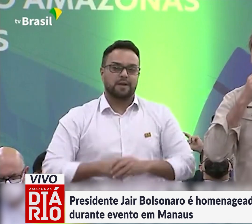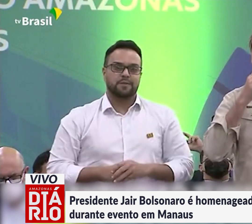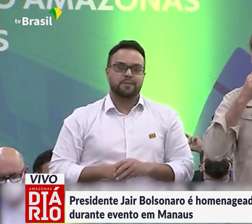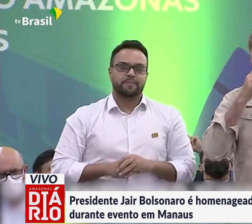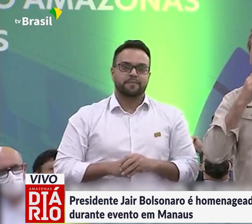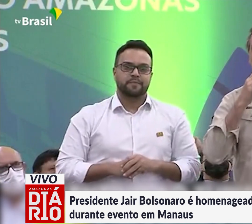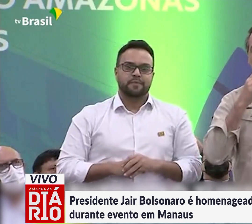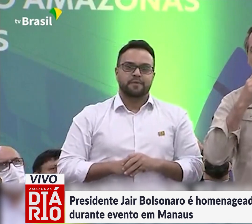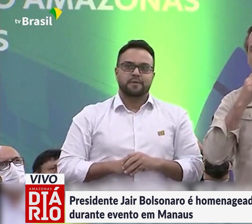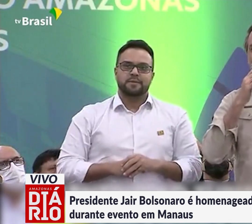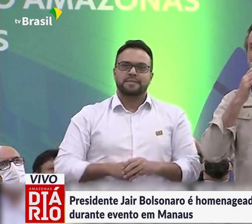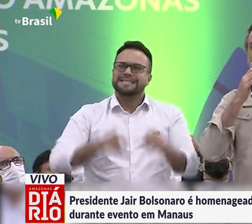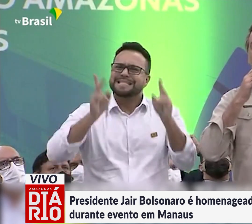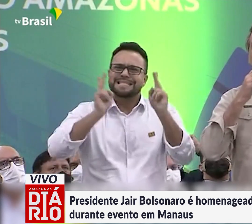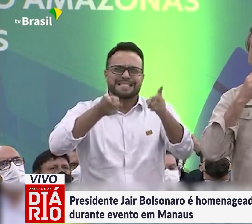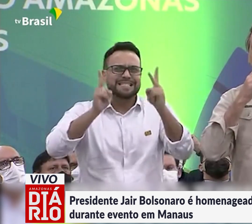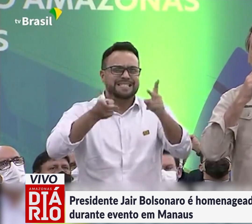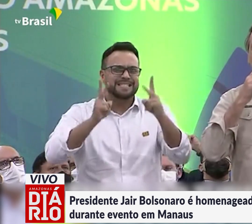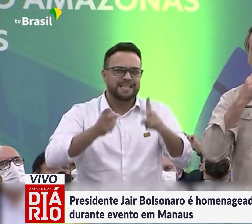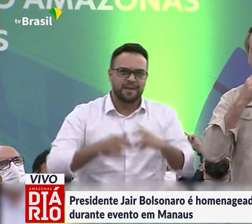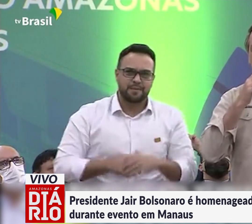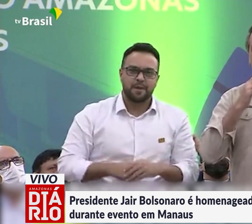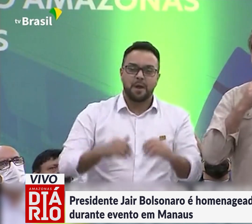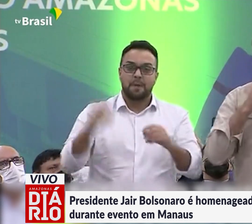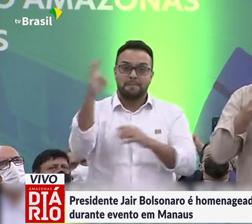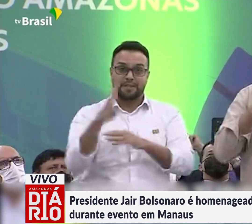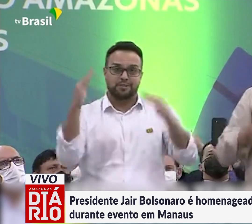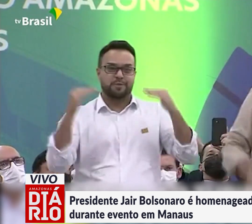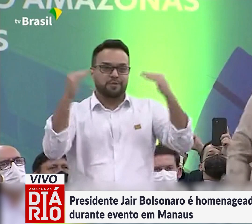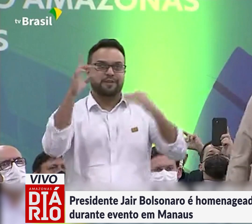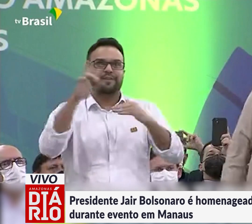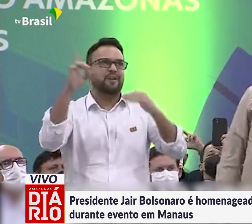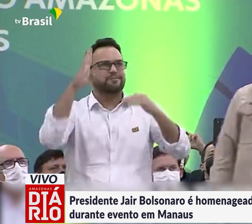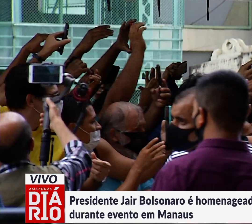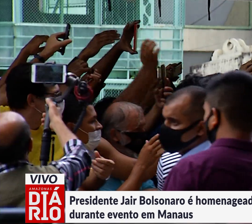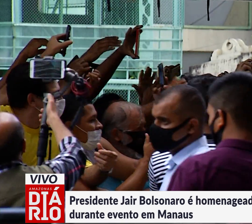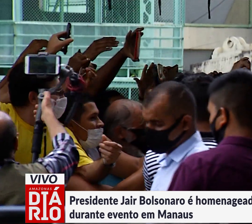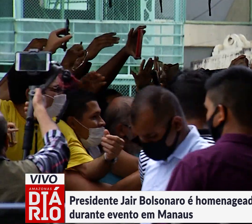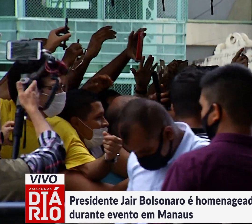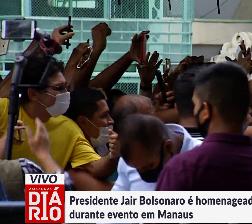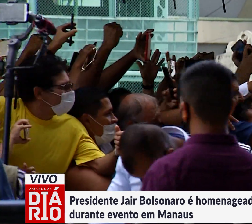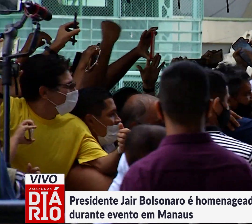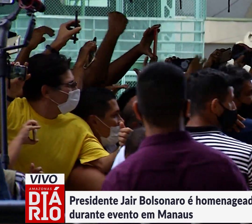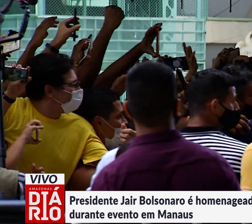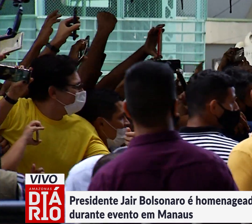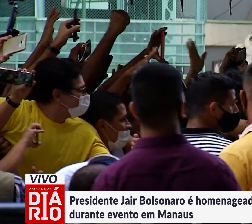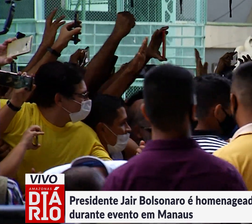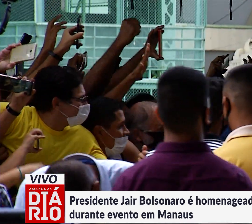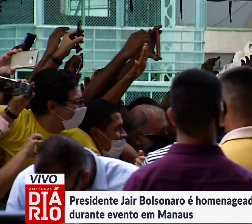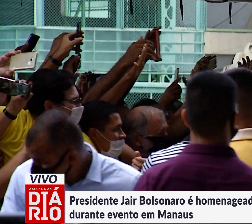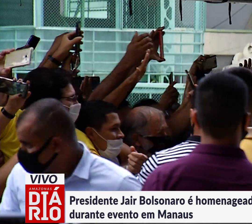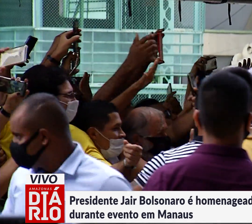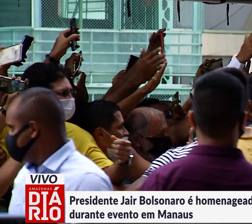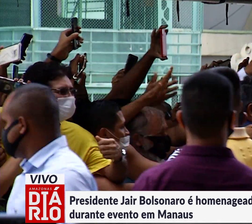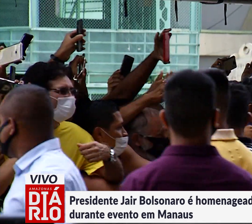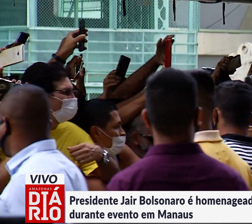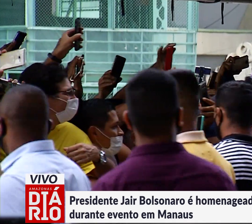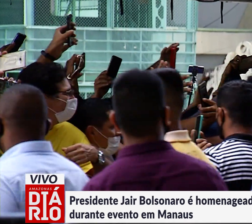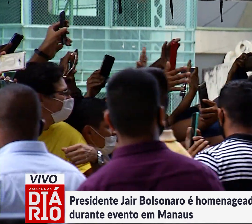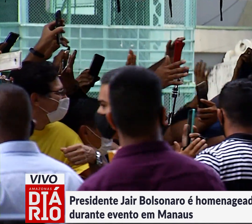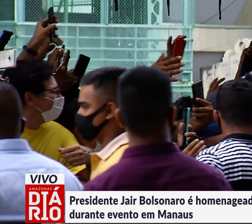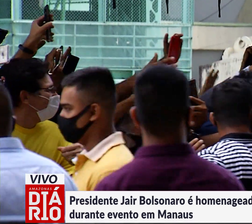e o nosso sempre, Brasil acima de tudo, Deus acima de todos. A situação das vaias se repetiu na